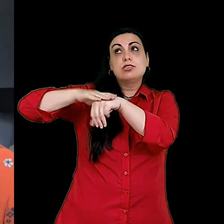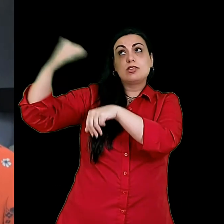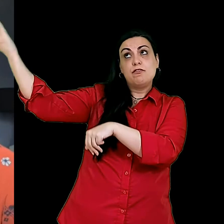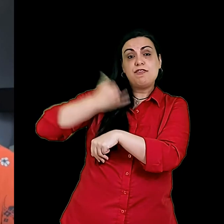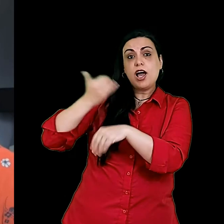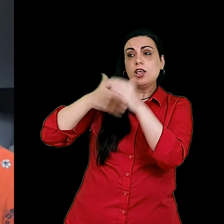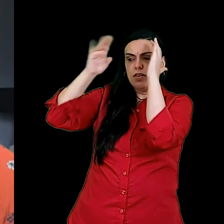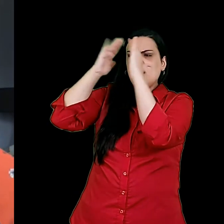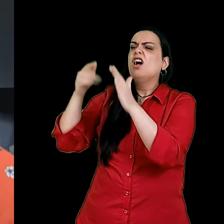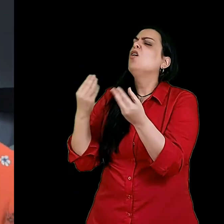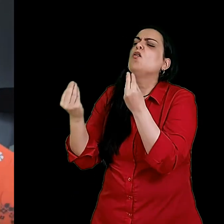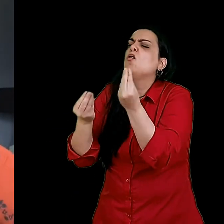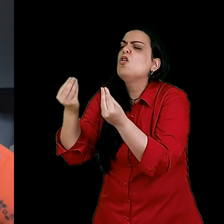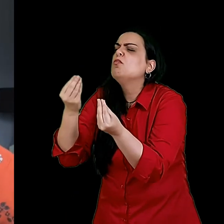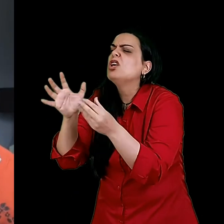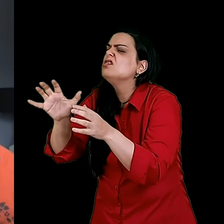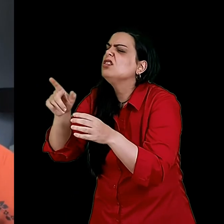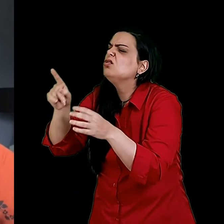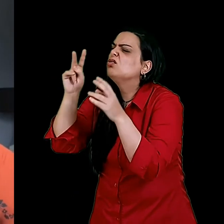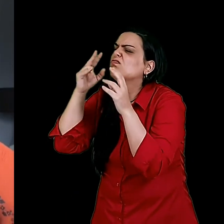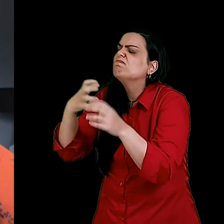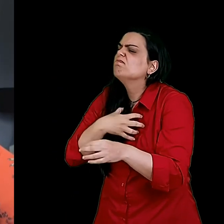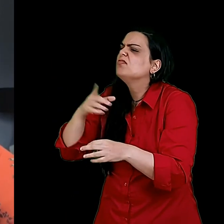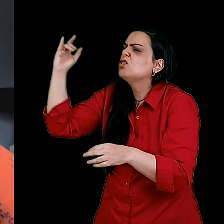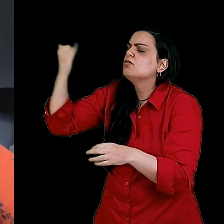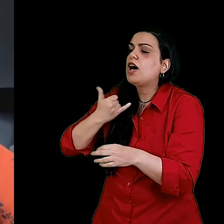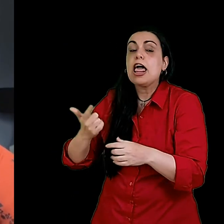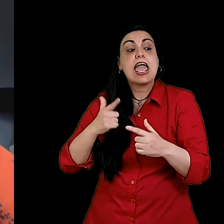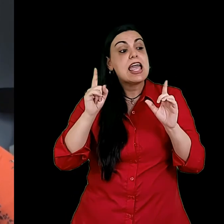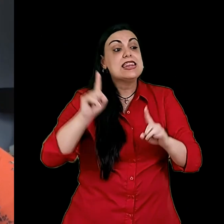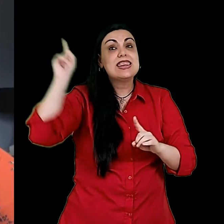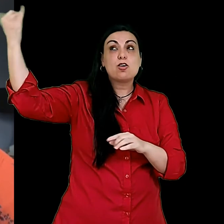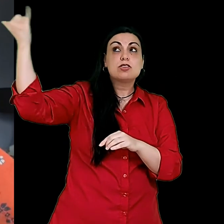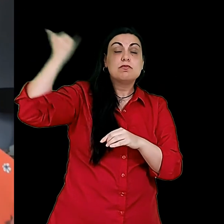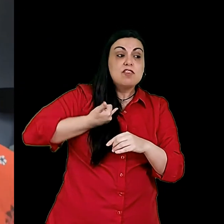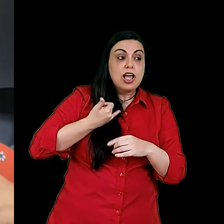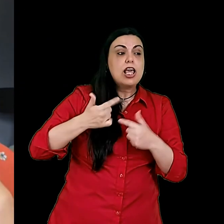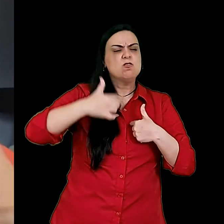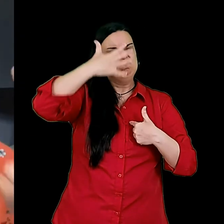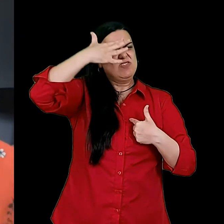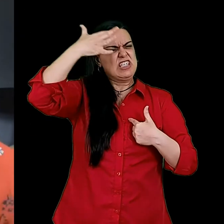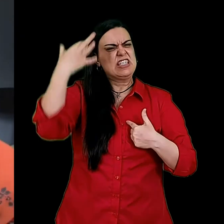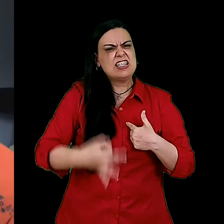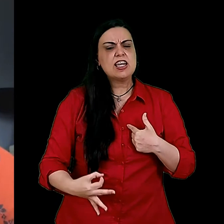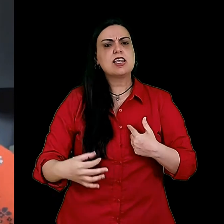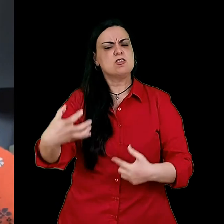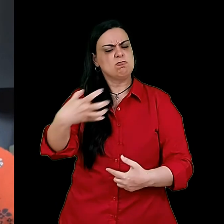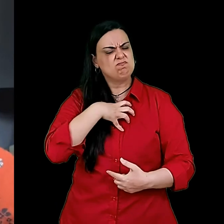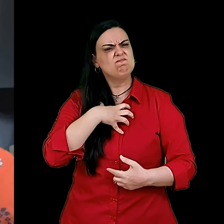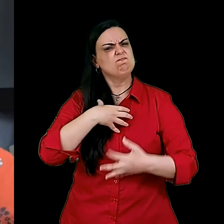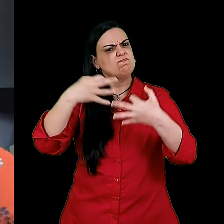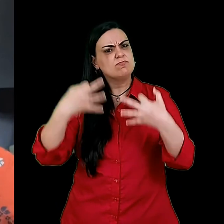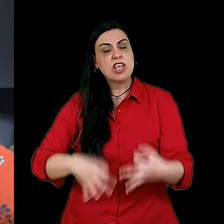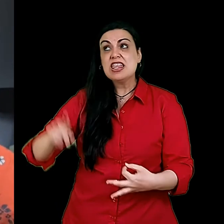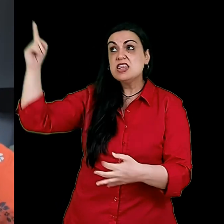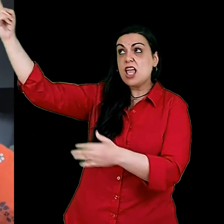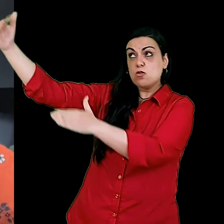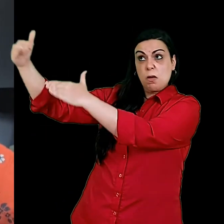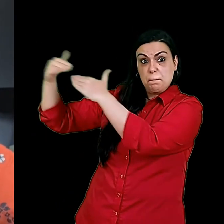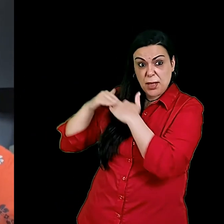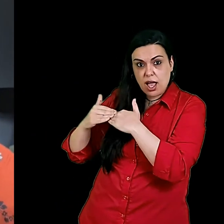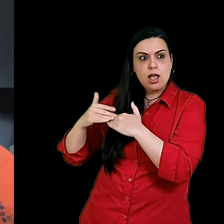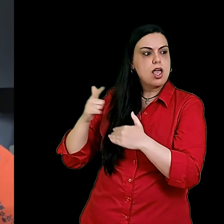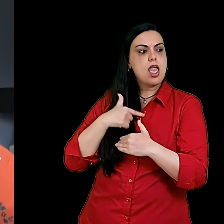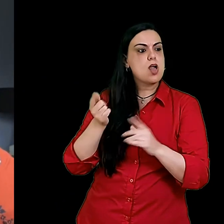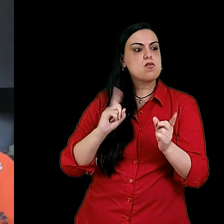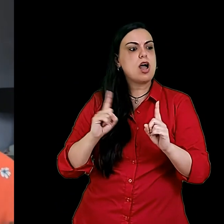eu ouço a voz de Deus. E a menina pergunta assim para ela, e como é ouvir a voz de Deus? Ela diz, é uma convicção que ele me dá do que eu tenho que fazer. E quando